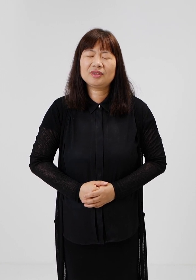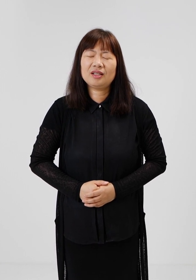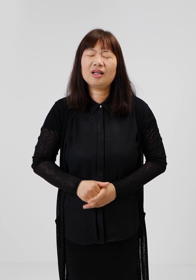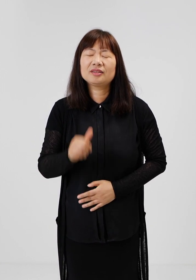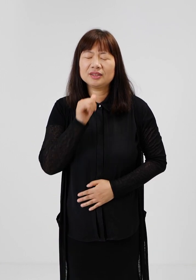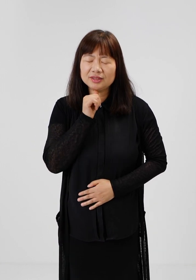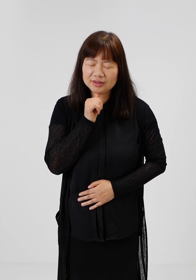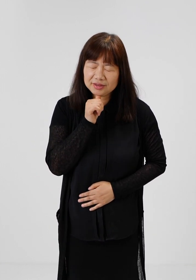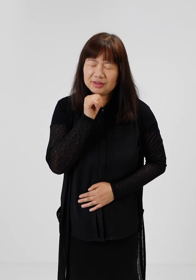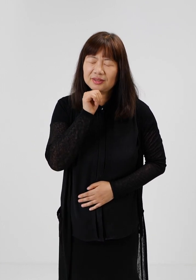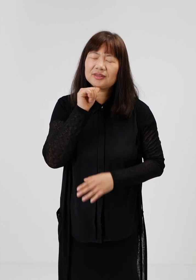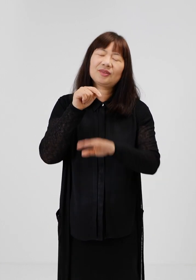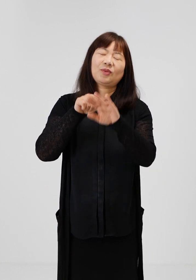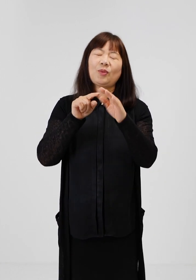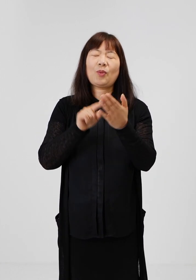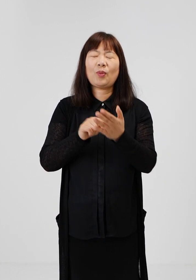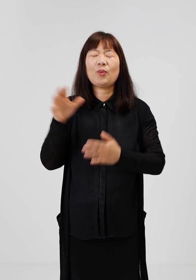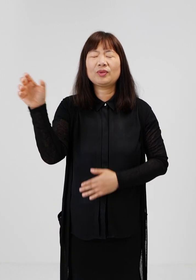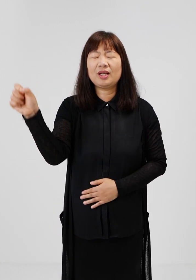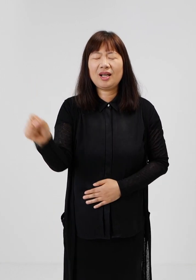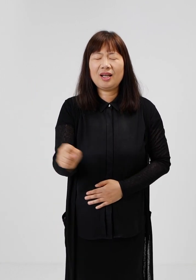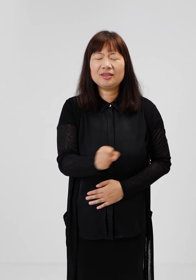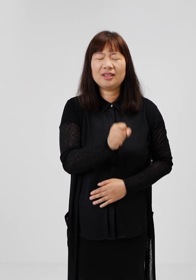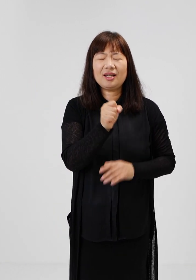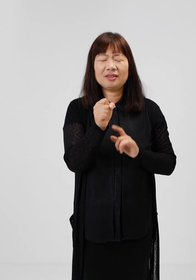가난한 마음으로